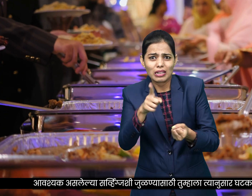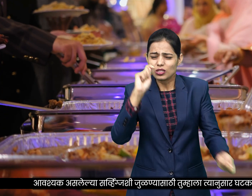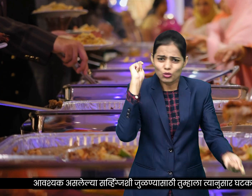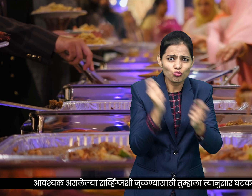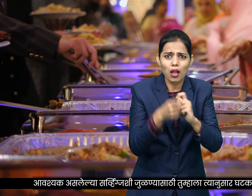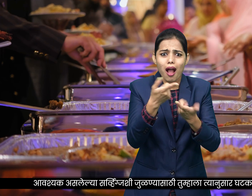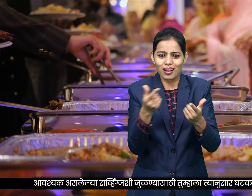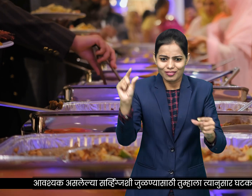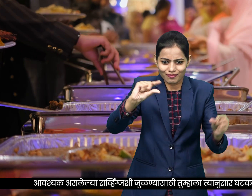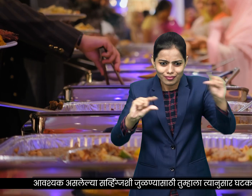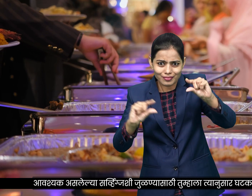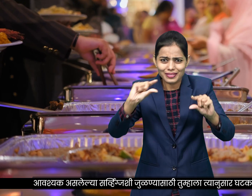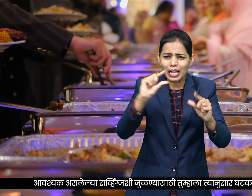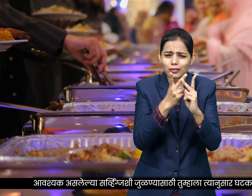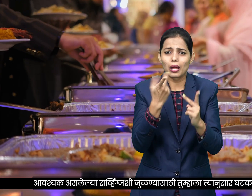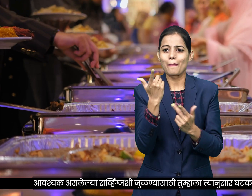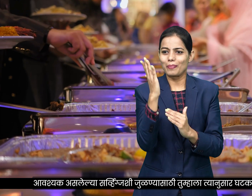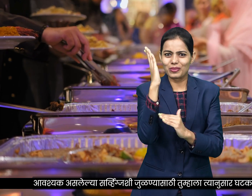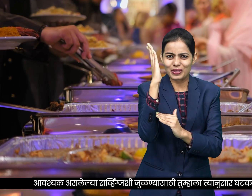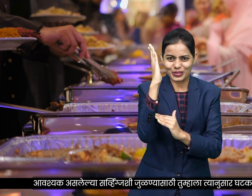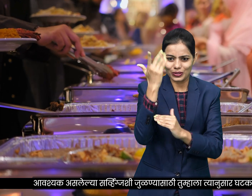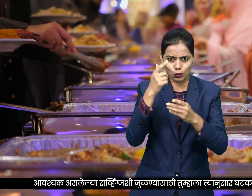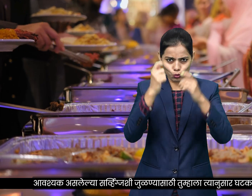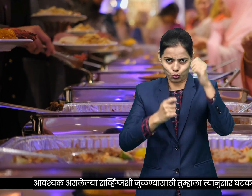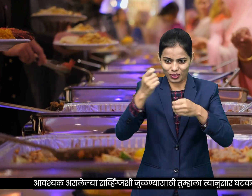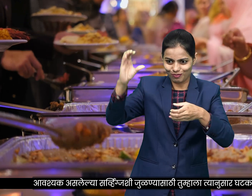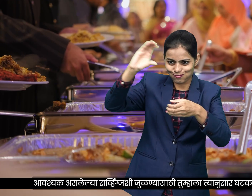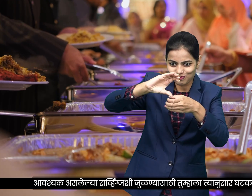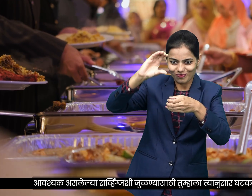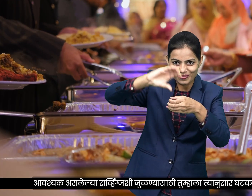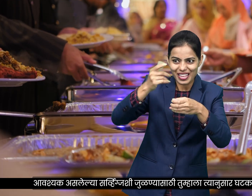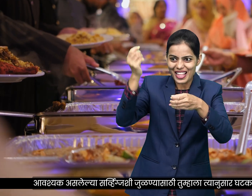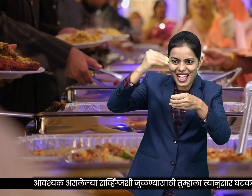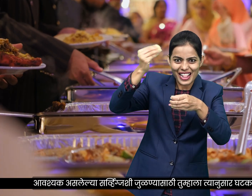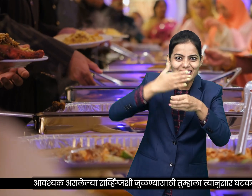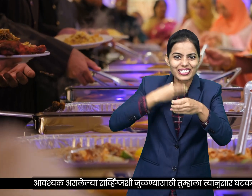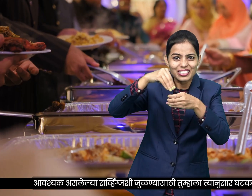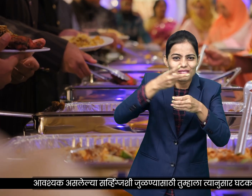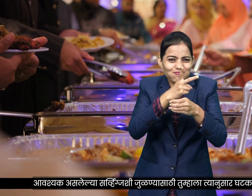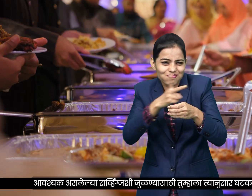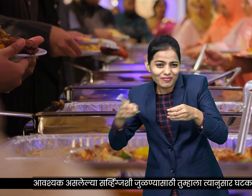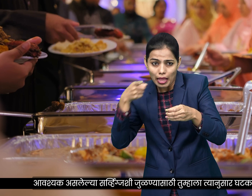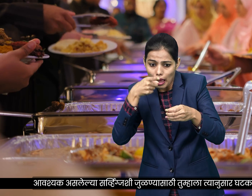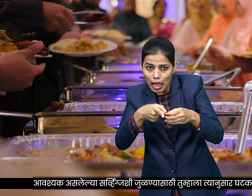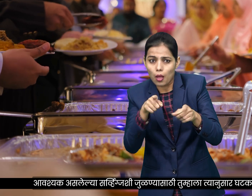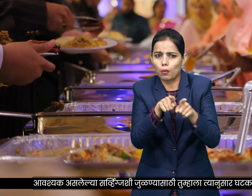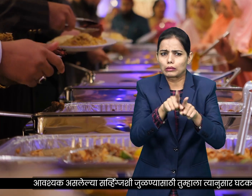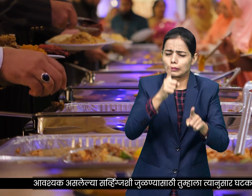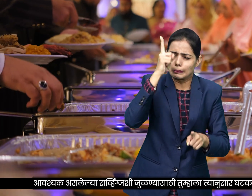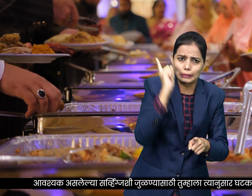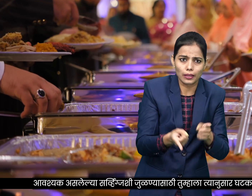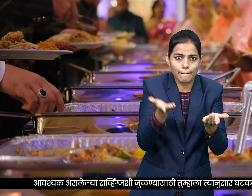आवश्यक असलेल्या सर्विंग्सची जुळवण्यासाठी तुम्हाला त्यानुसार घटक बदलावे लागतील.